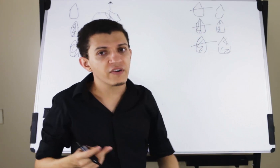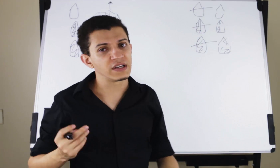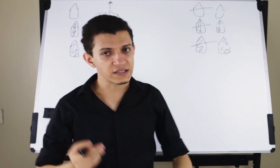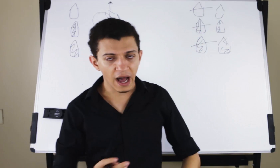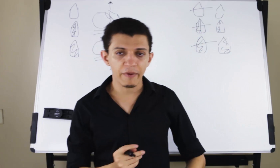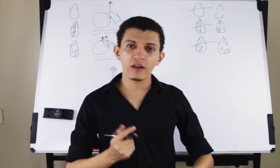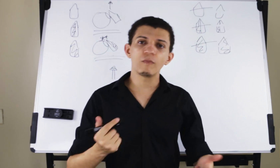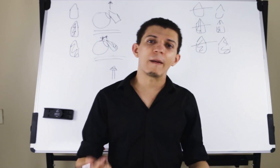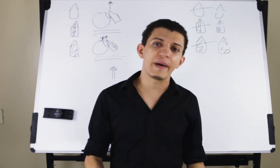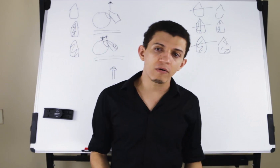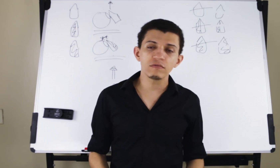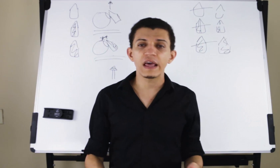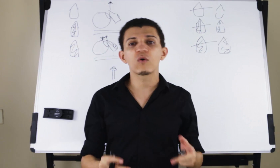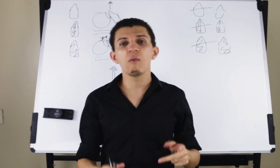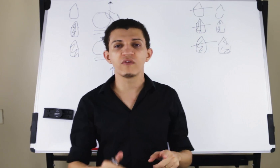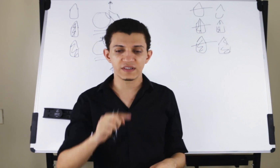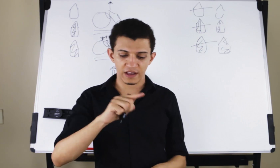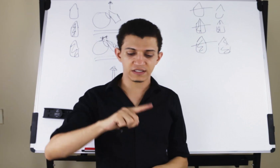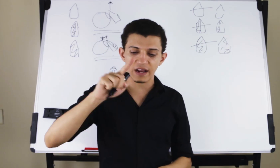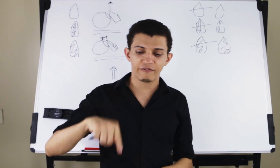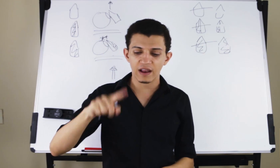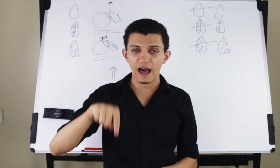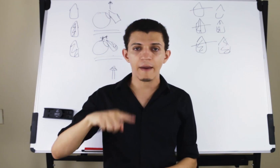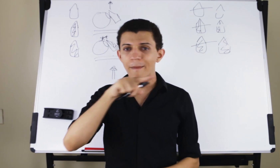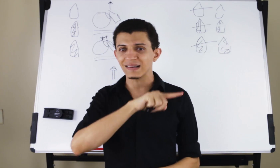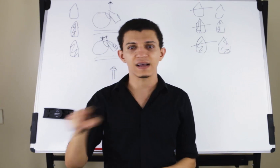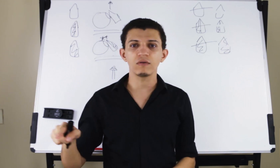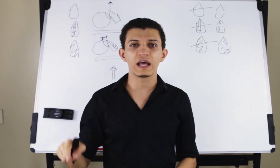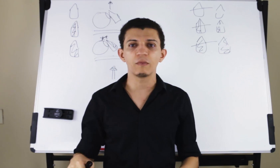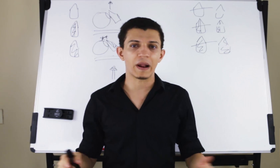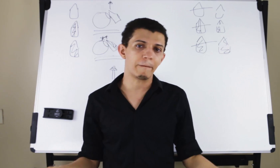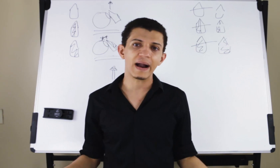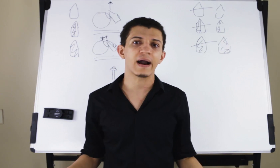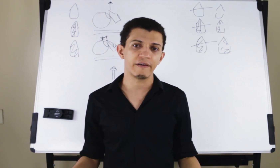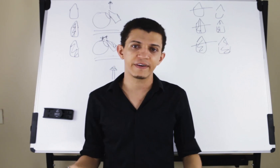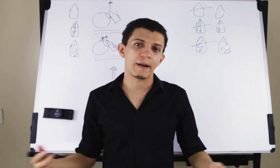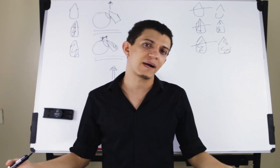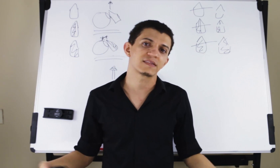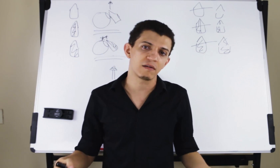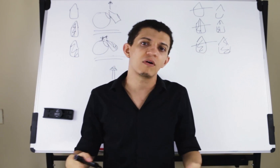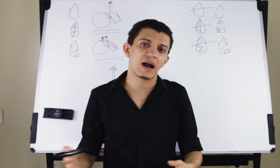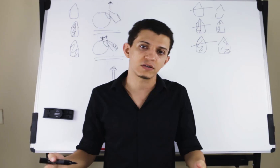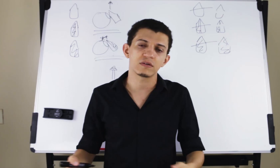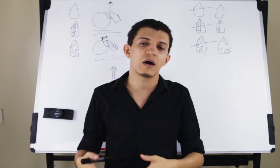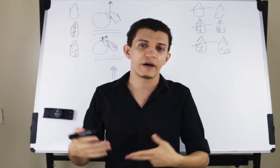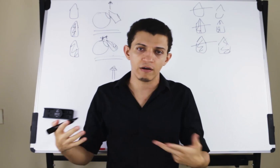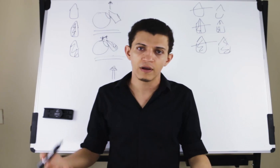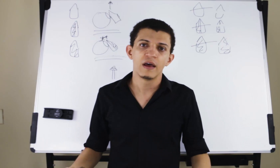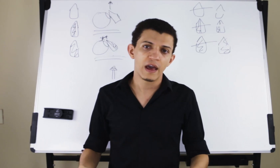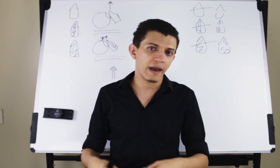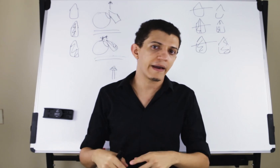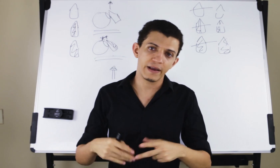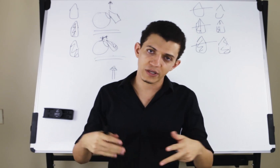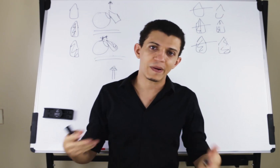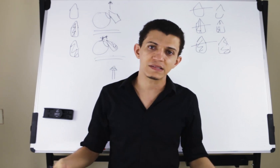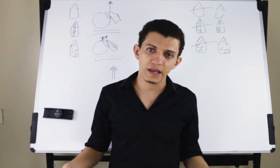você sabe, aí no papel não tem como você escrever lá e passar o dedo para apagar e ficar passando a borracha toda hora, enche a